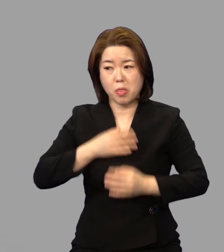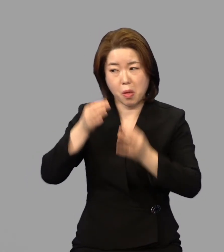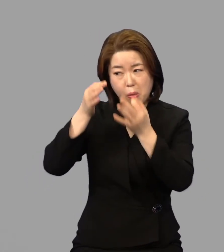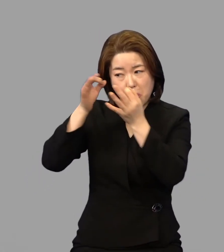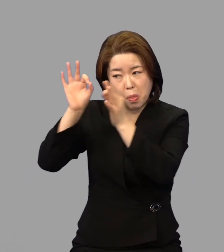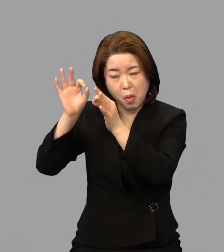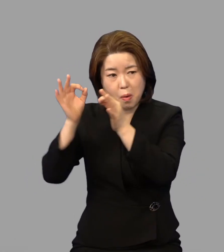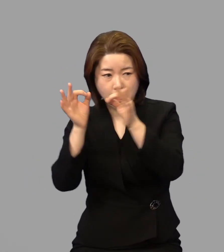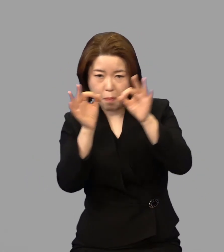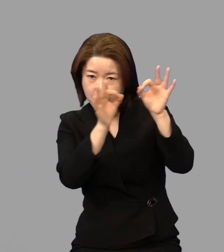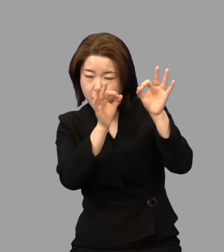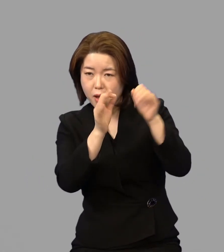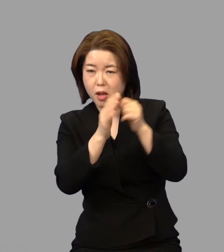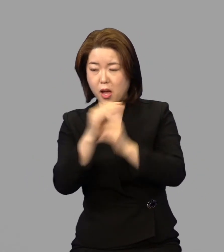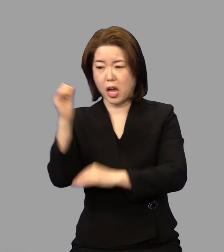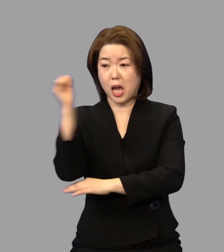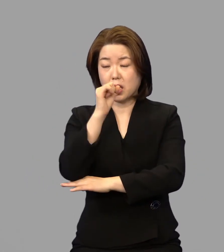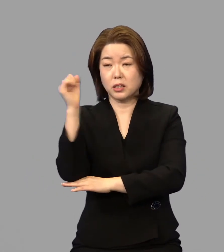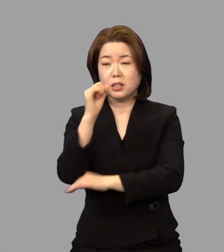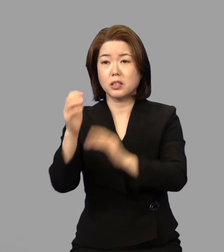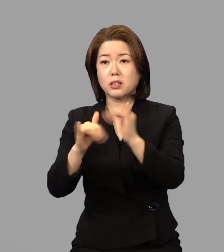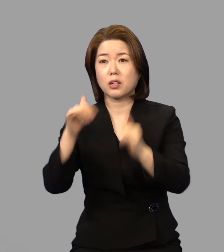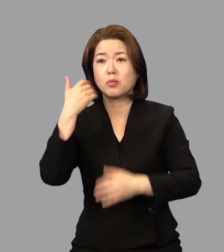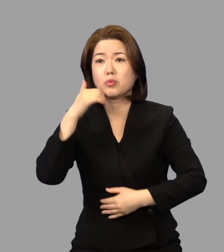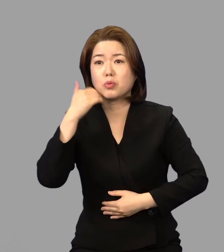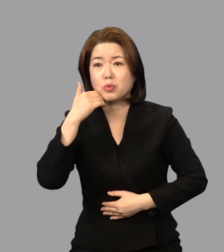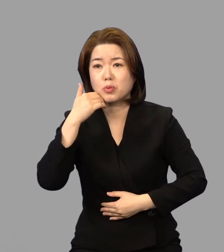곁눈질하고 흔들릴 사람 누가 있습니까?